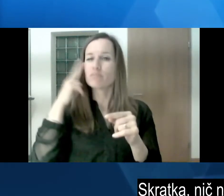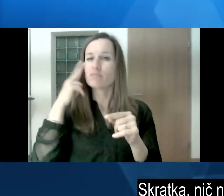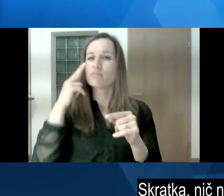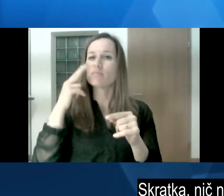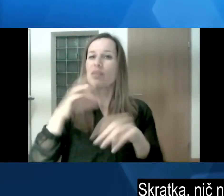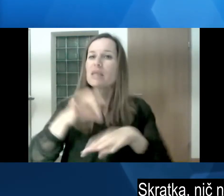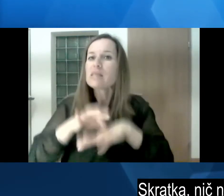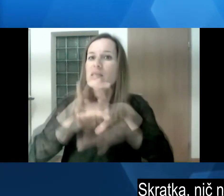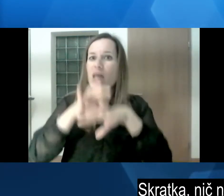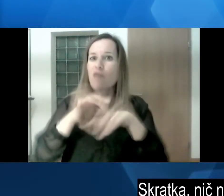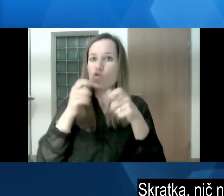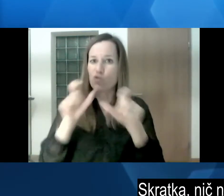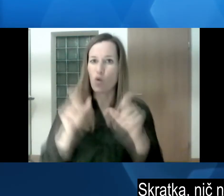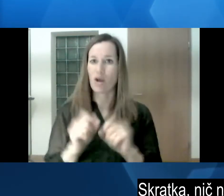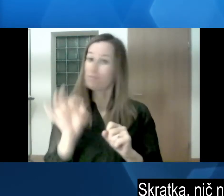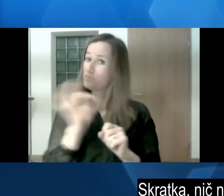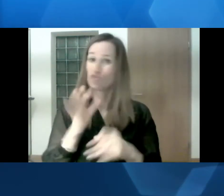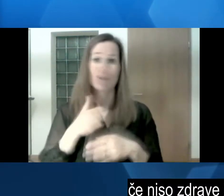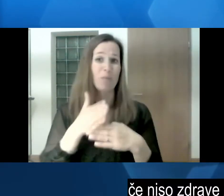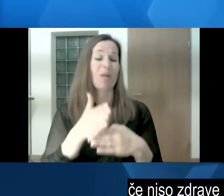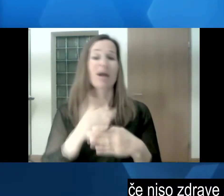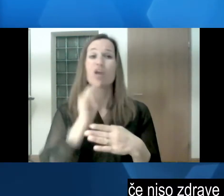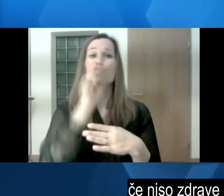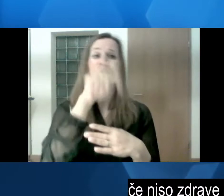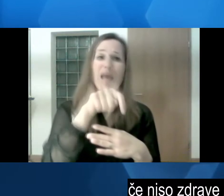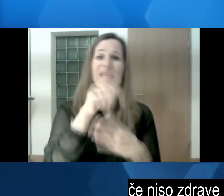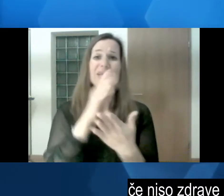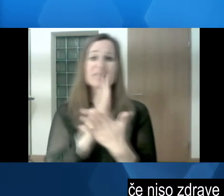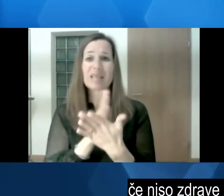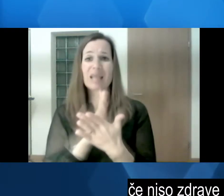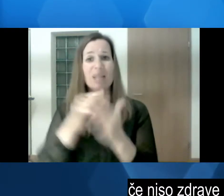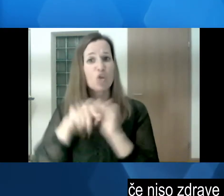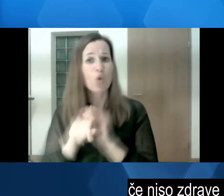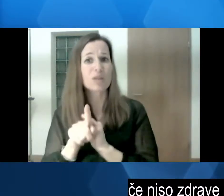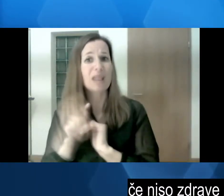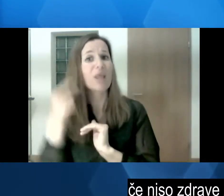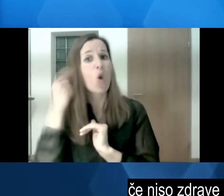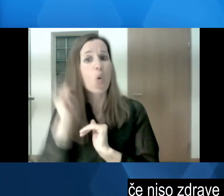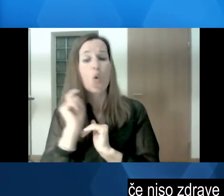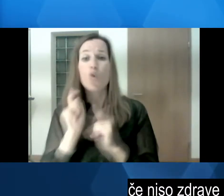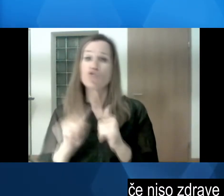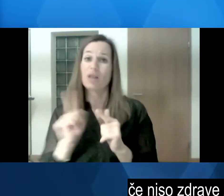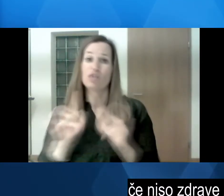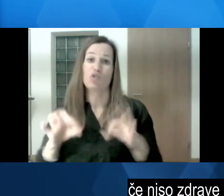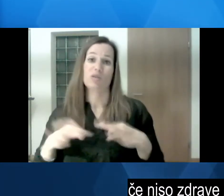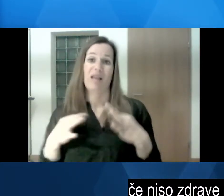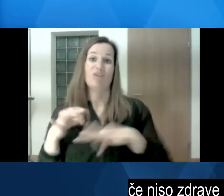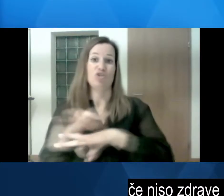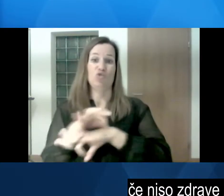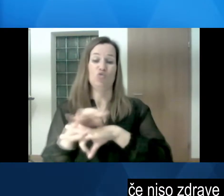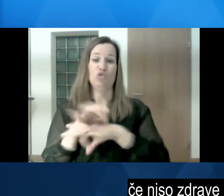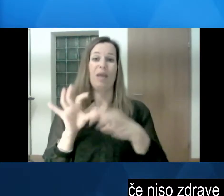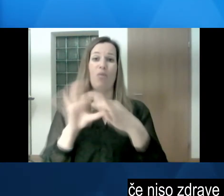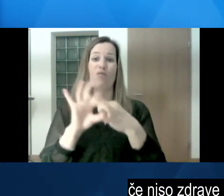ne pomaga zunanje srednje notranje uho, če niso zdrave živčne povezave do